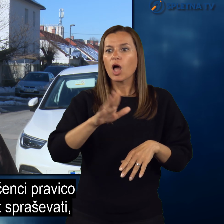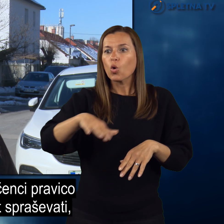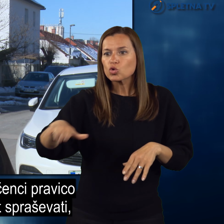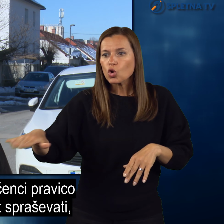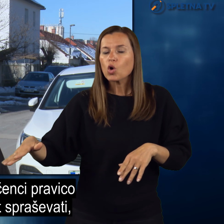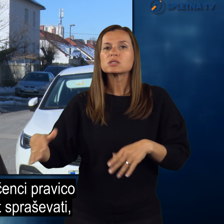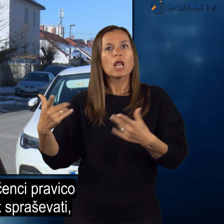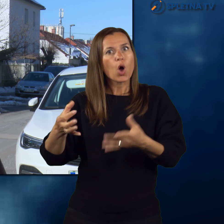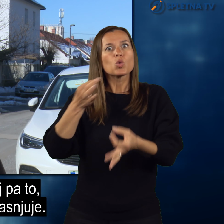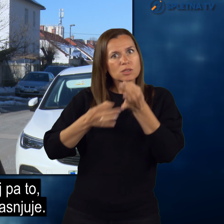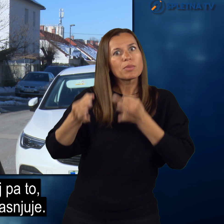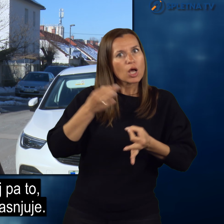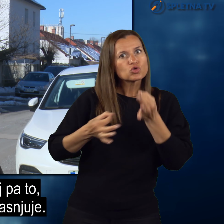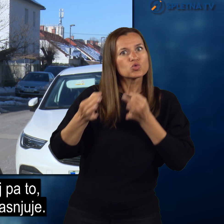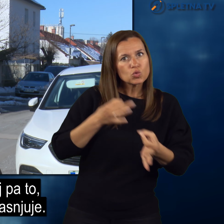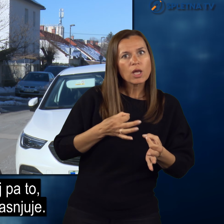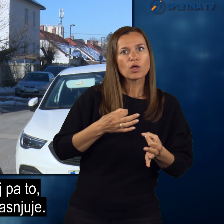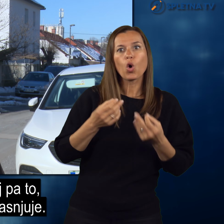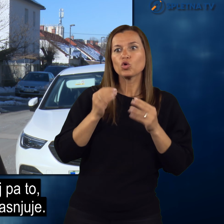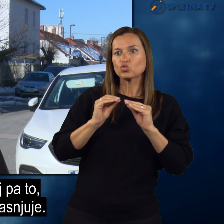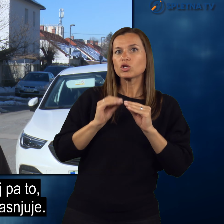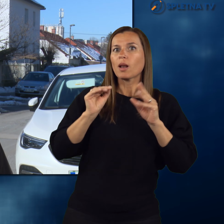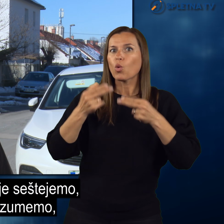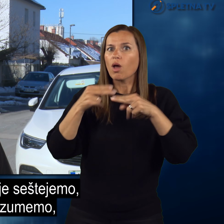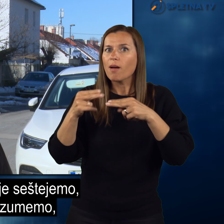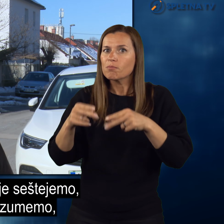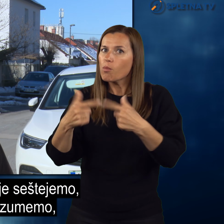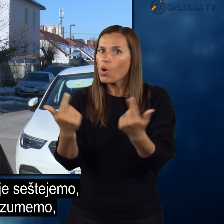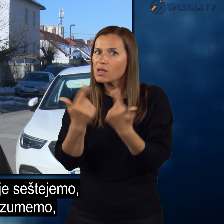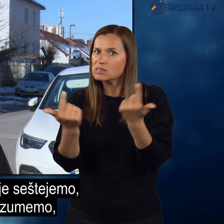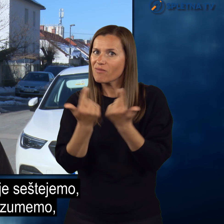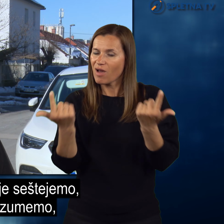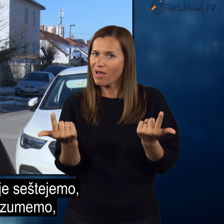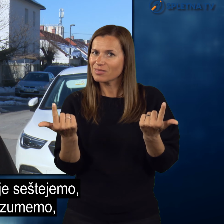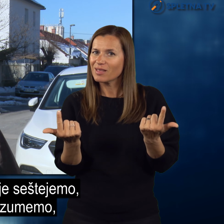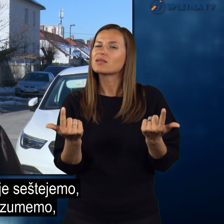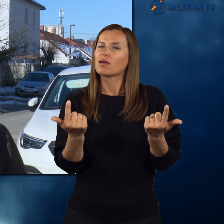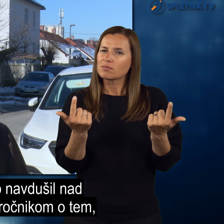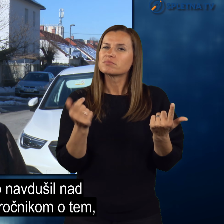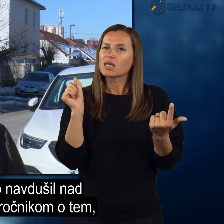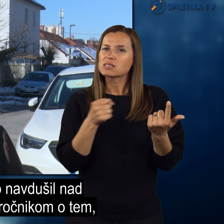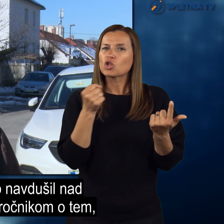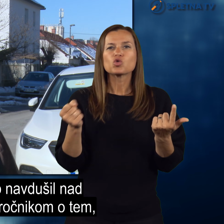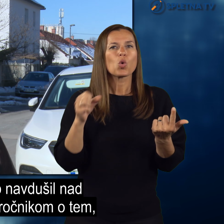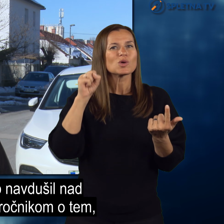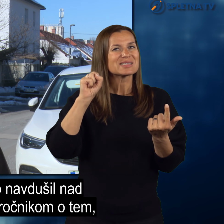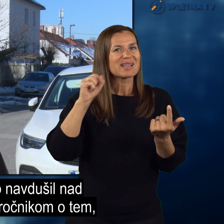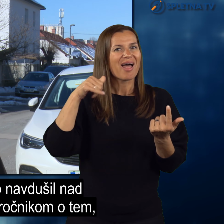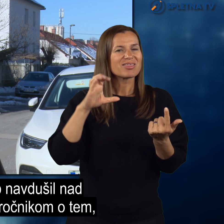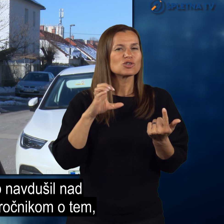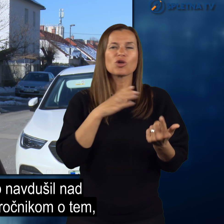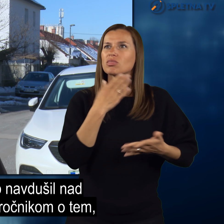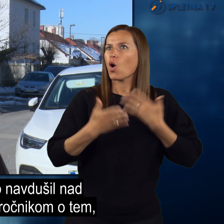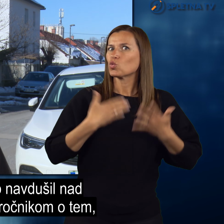in dolžnost spraševati, učitelj pa to, da pojasnjuje. In če to dvoje seštejemo, lahko razumemo, da se je zelo navdušil